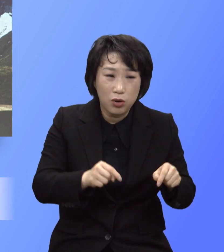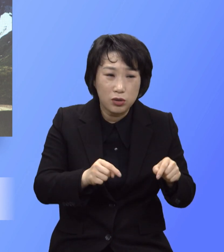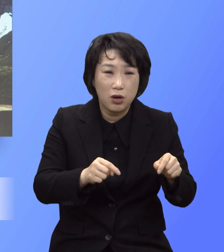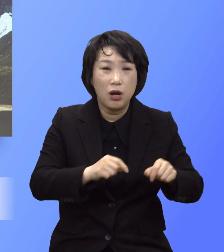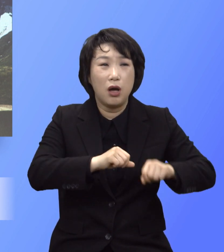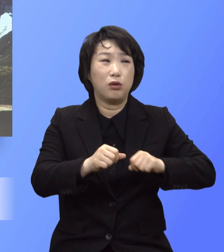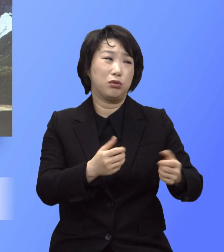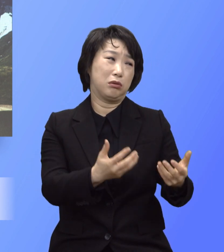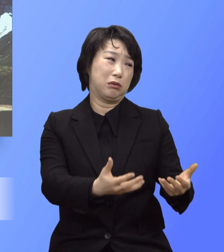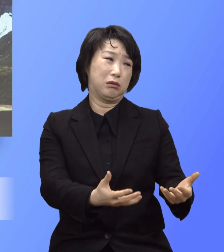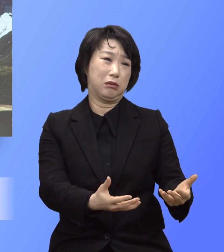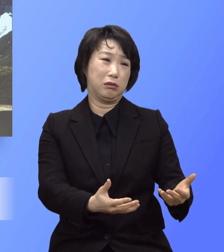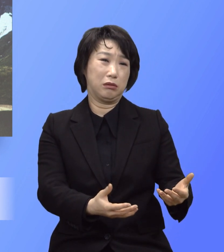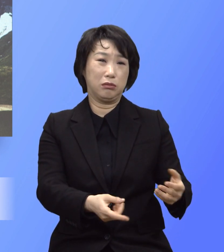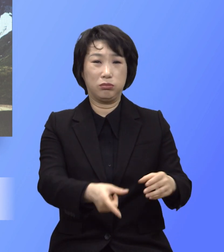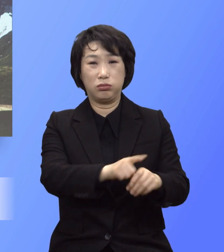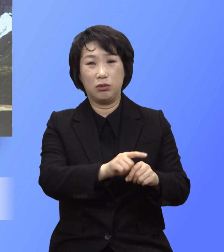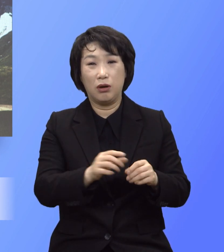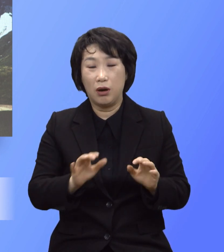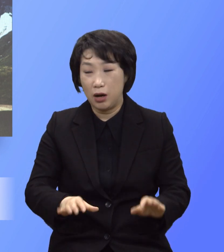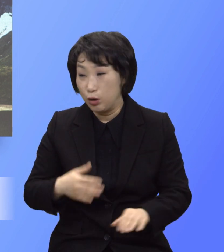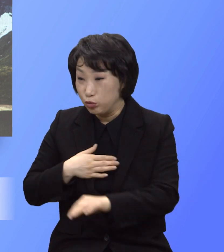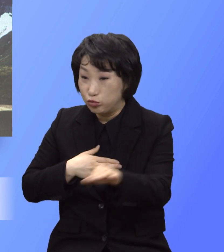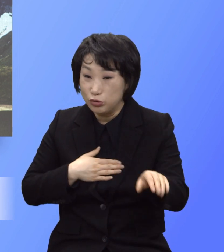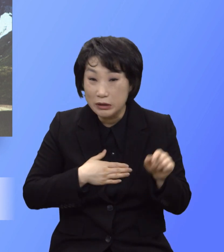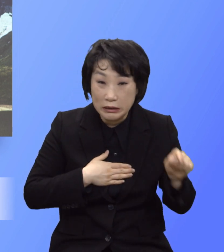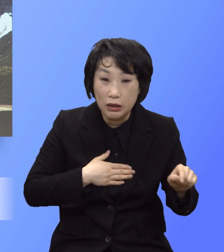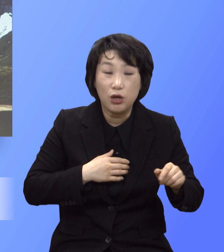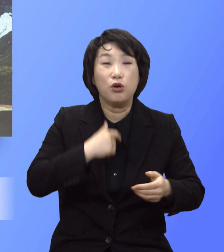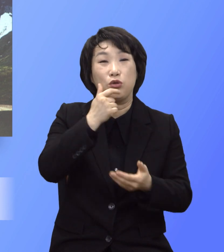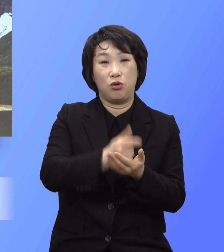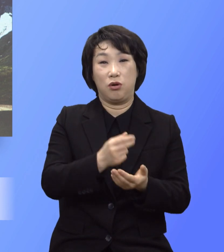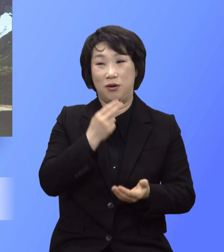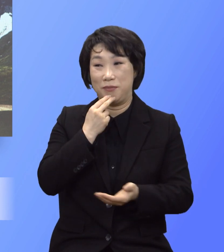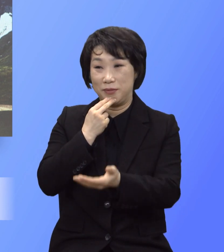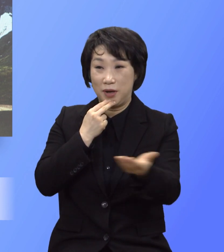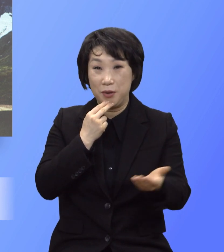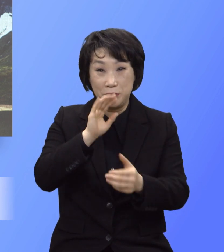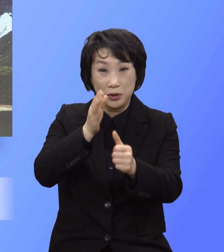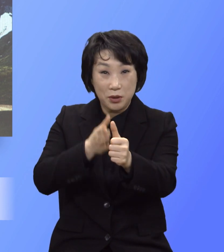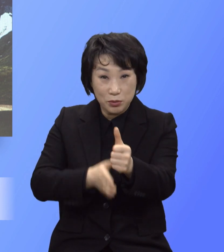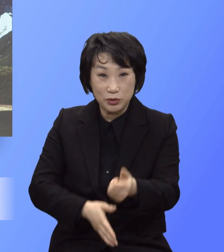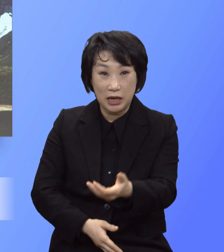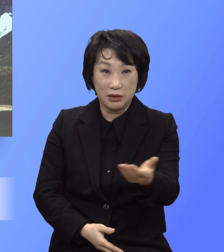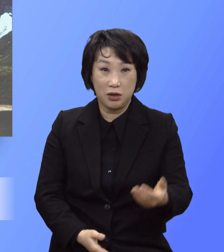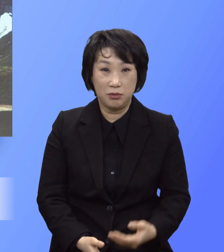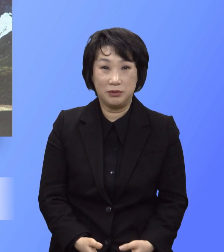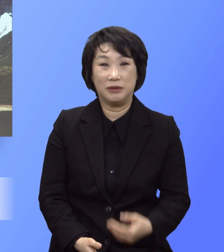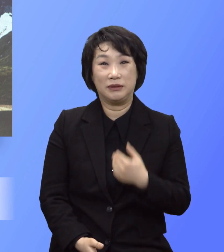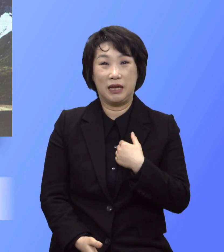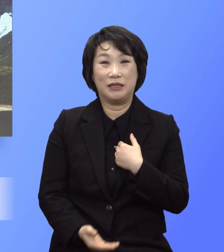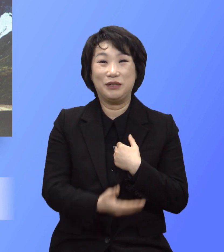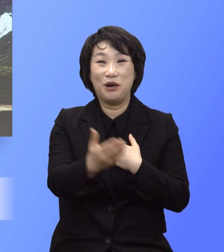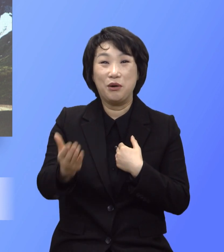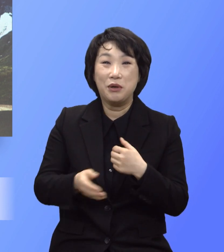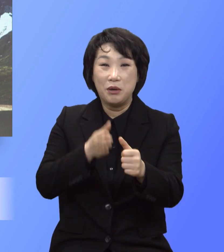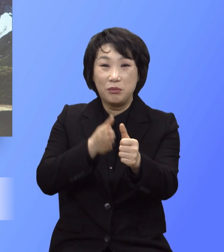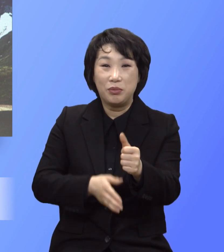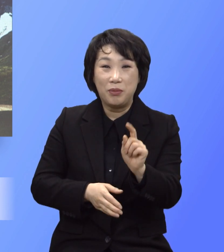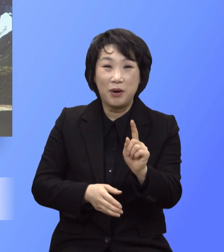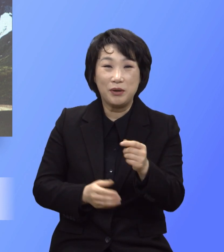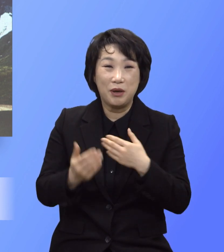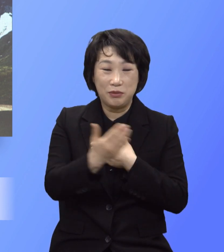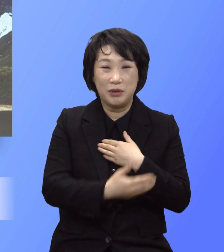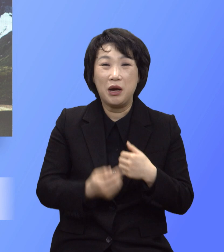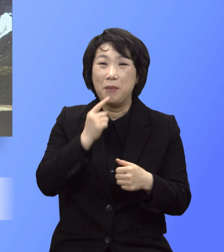행동이 아니었느냐 이 말입니다. 우리는 속지 않는 여러분 되기를 바랍니다. 저는 여러분에게 육신이 듣기